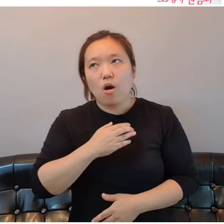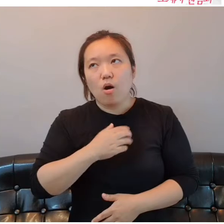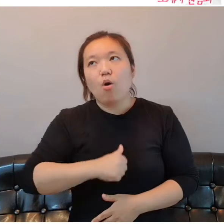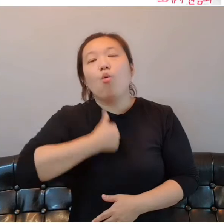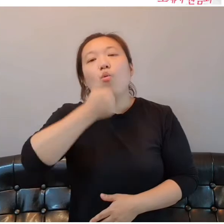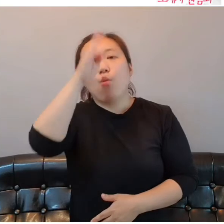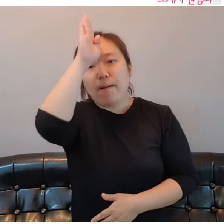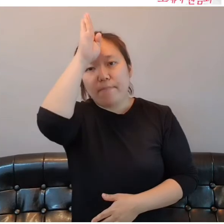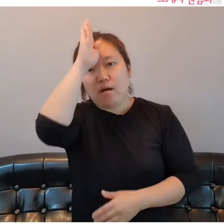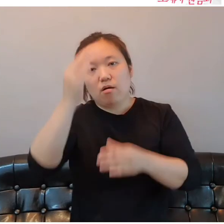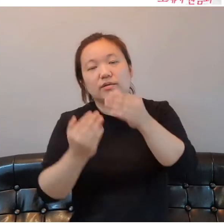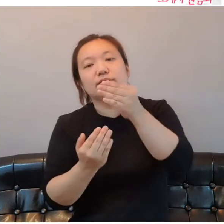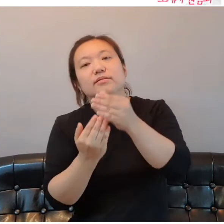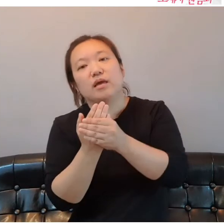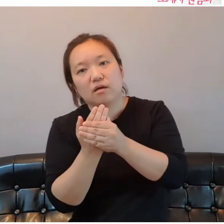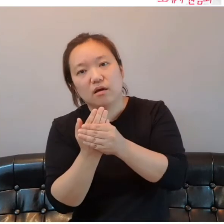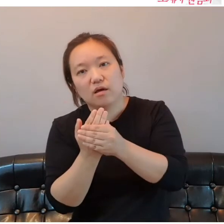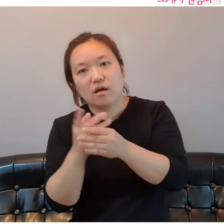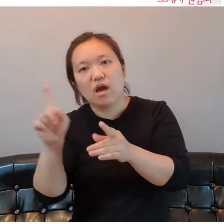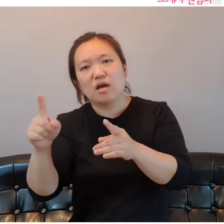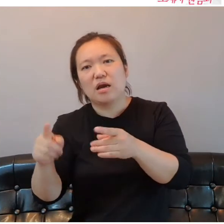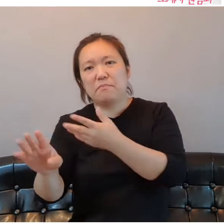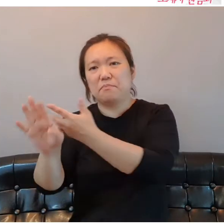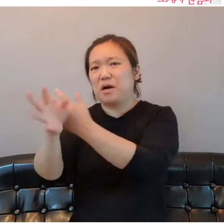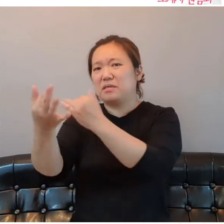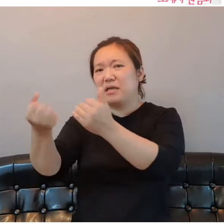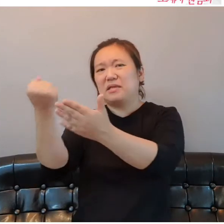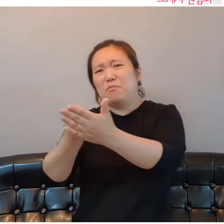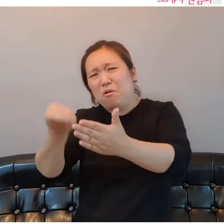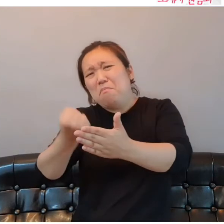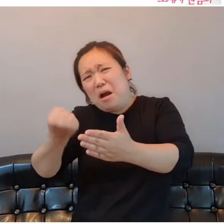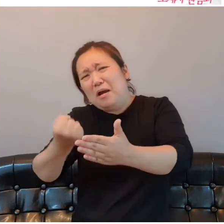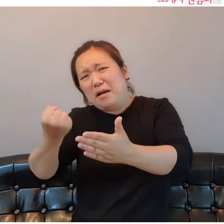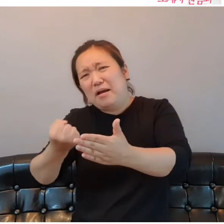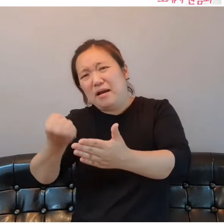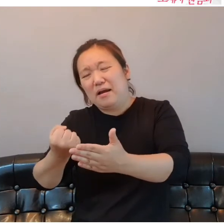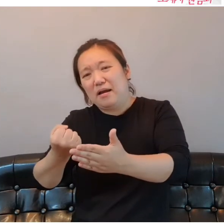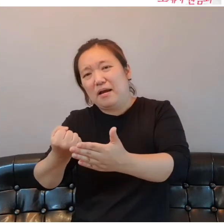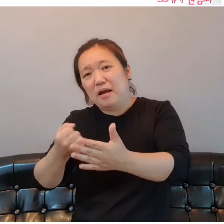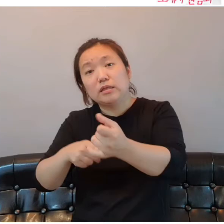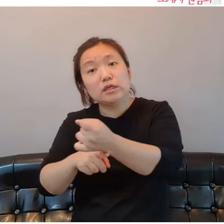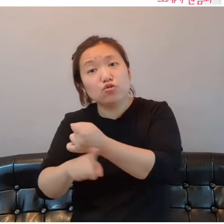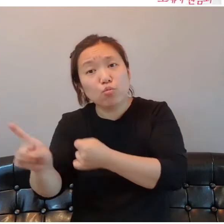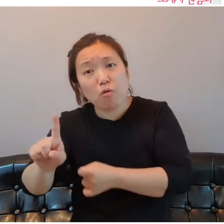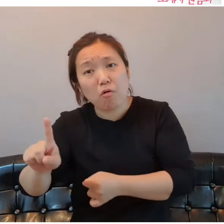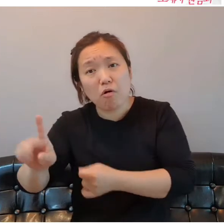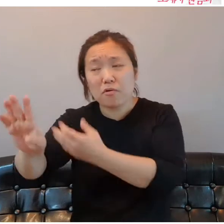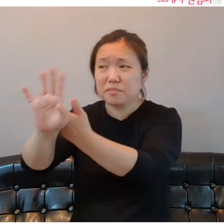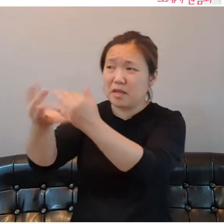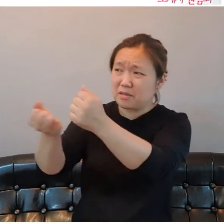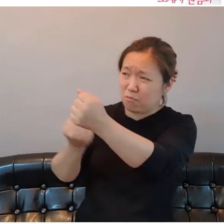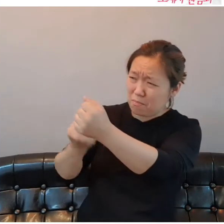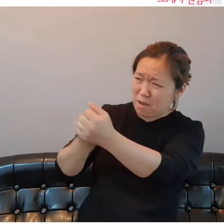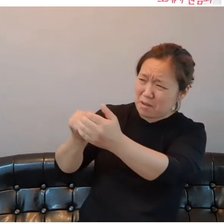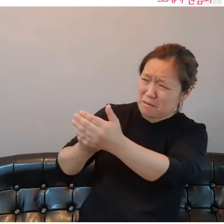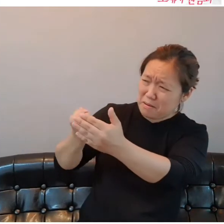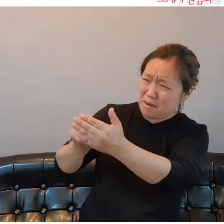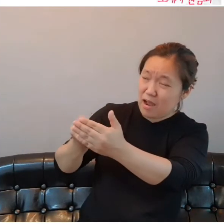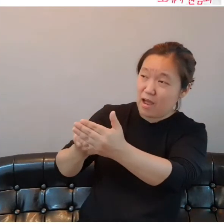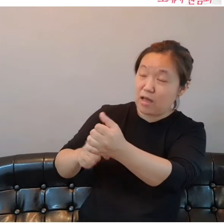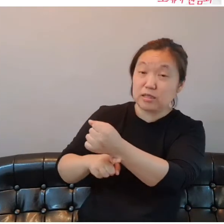대부분은 남을 원망하기도 해요. 원망하는 것은 그 사람에게 바라는 게 있기 때문이죠.